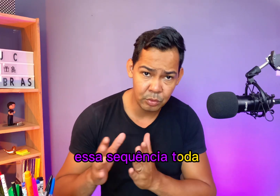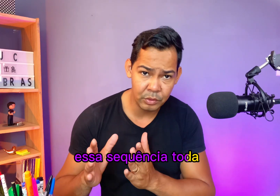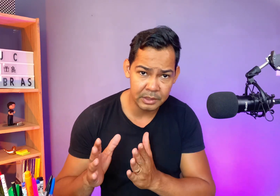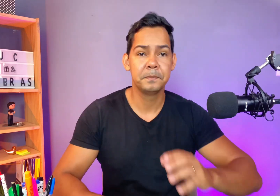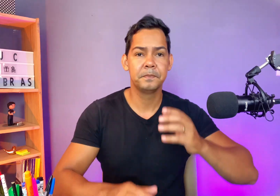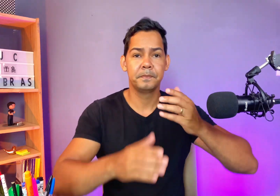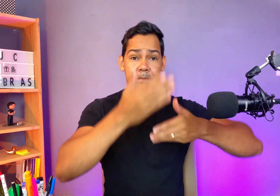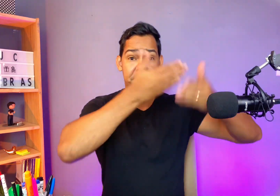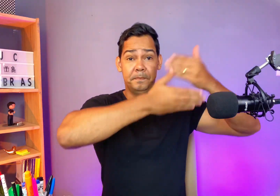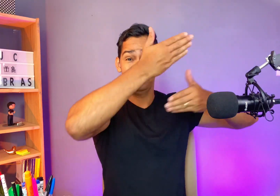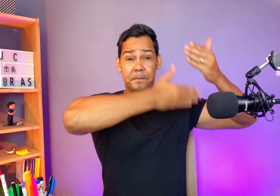toda.